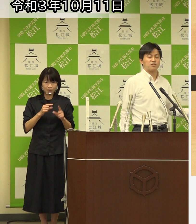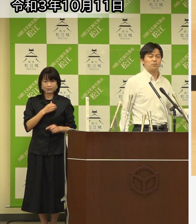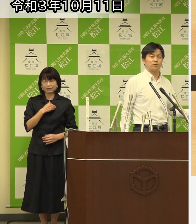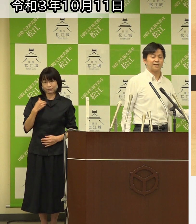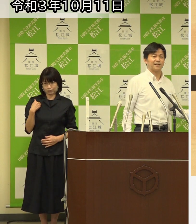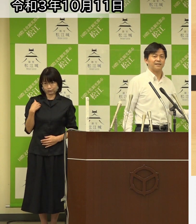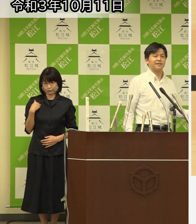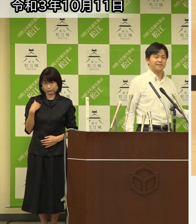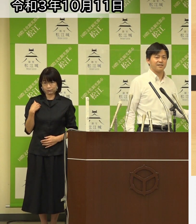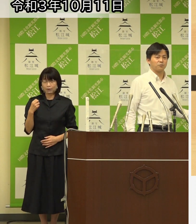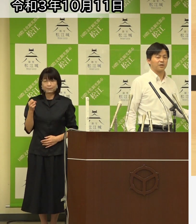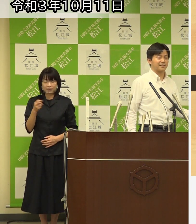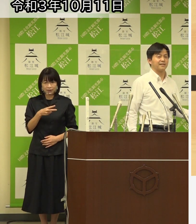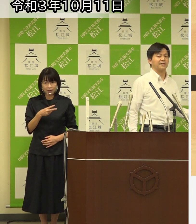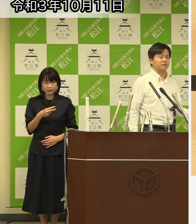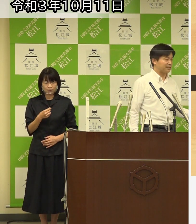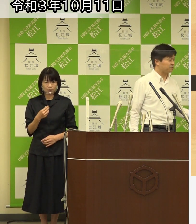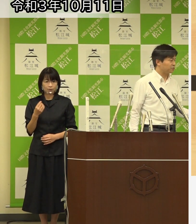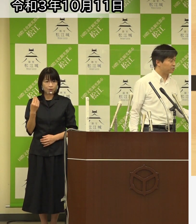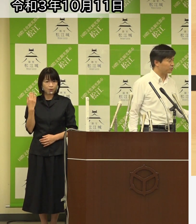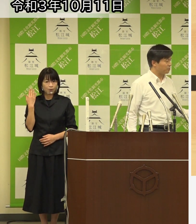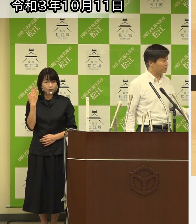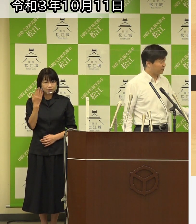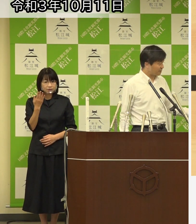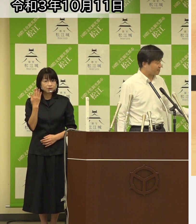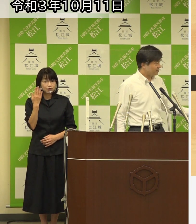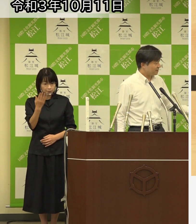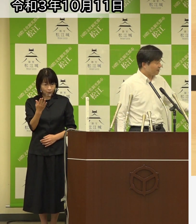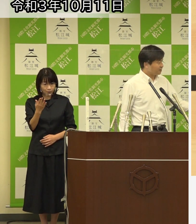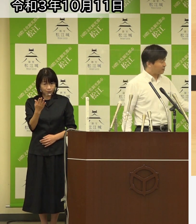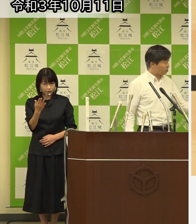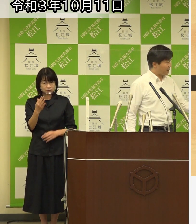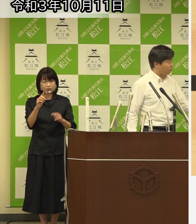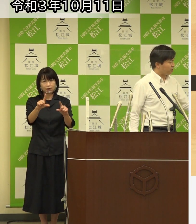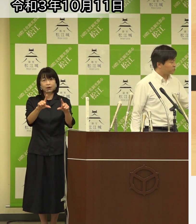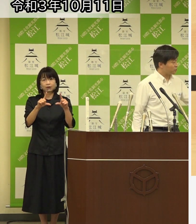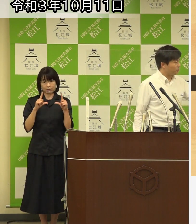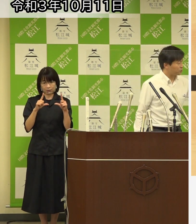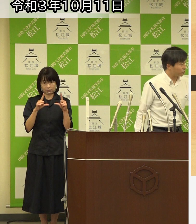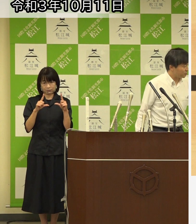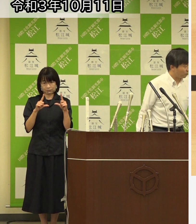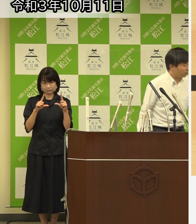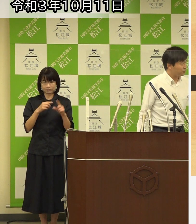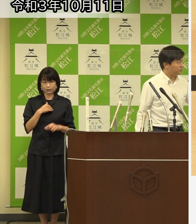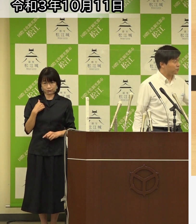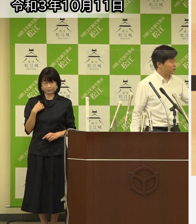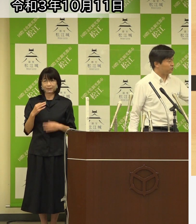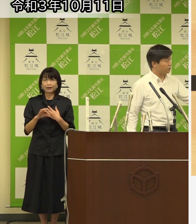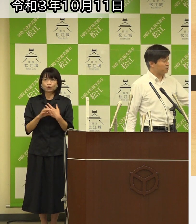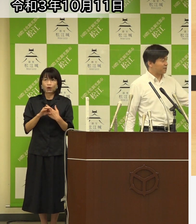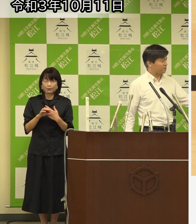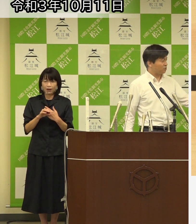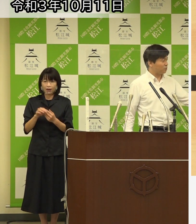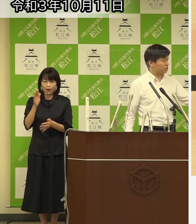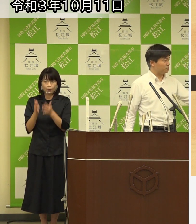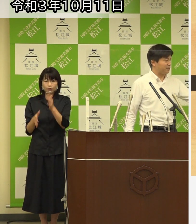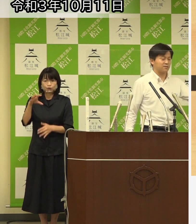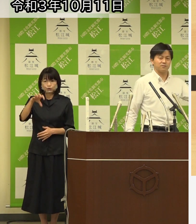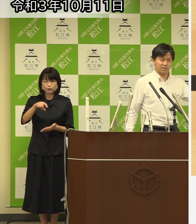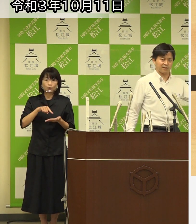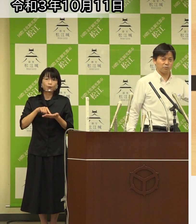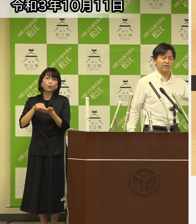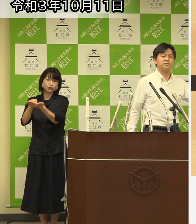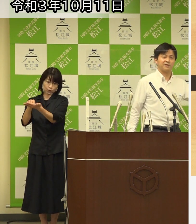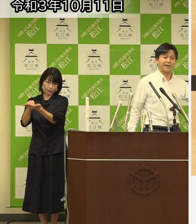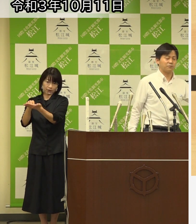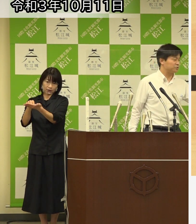突っ込んだ質問をいただいてですね、そこから選択いただくということもできます。例えば保育所の申し込みというふうに入力しますと申し込み手